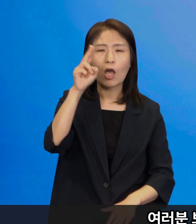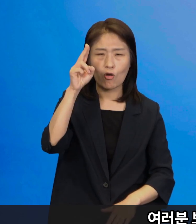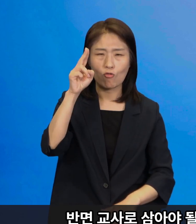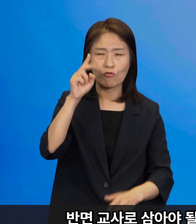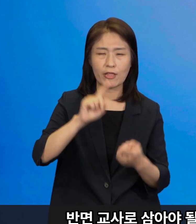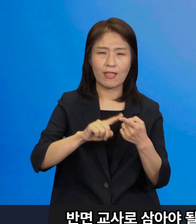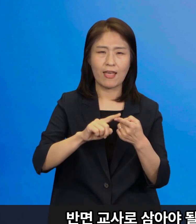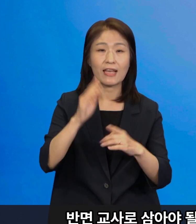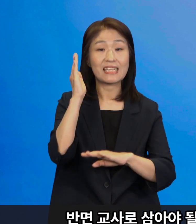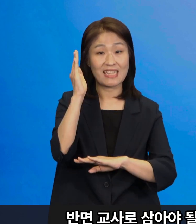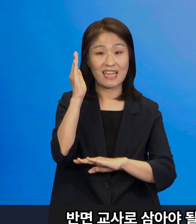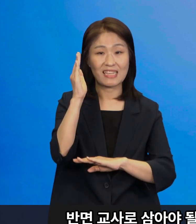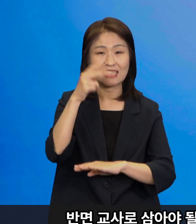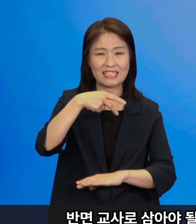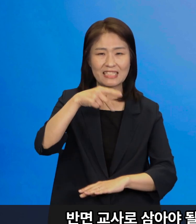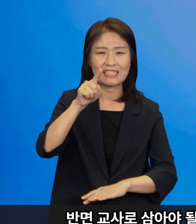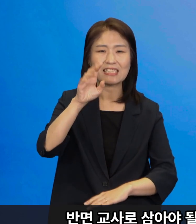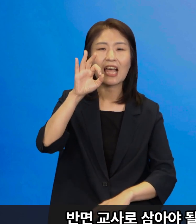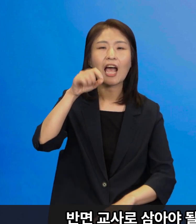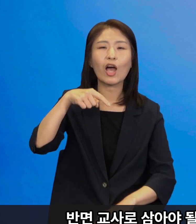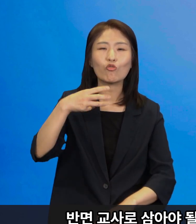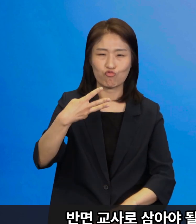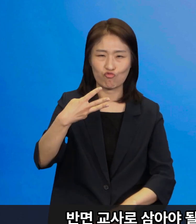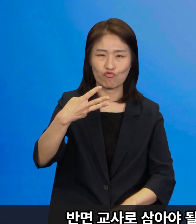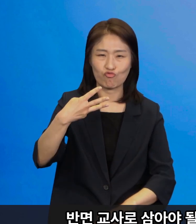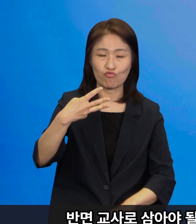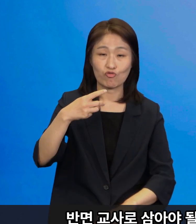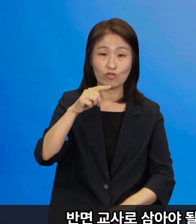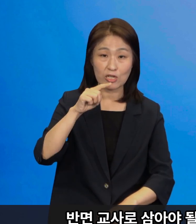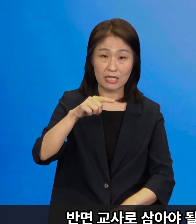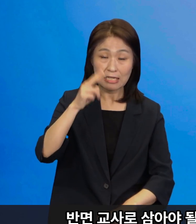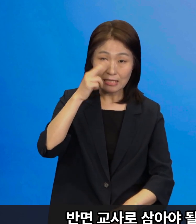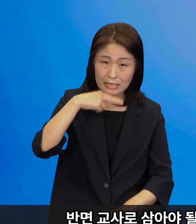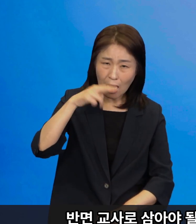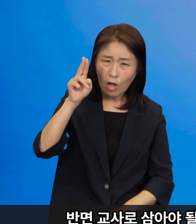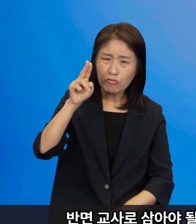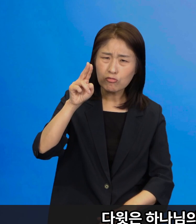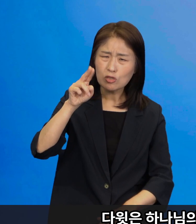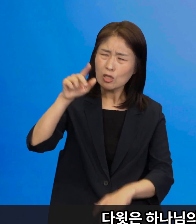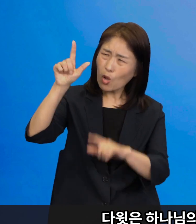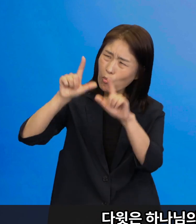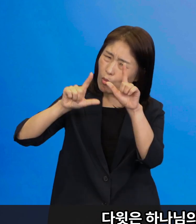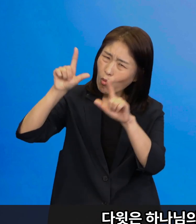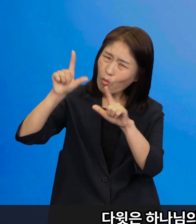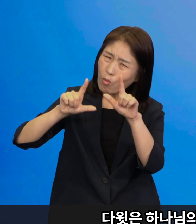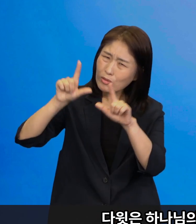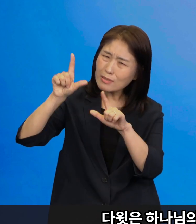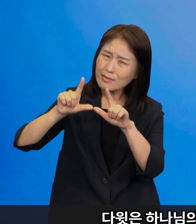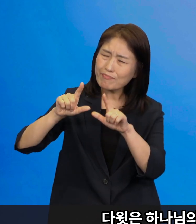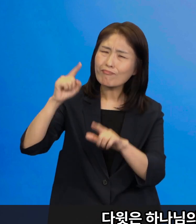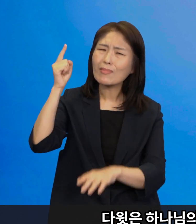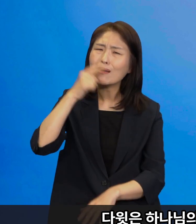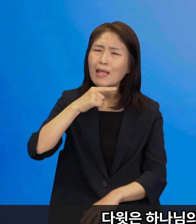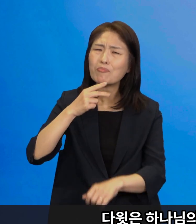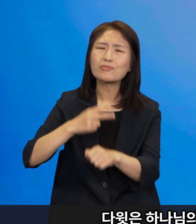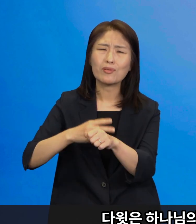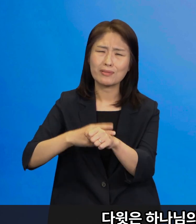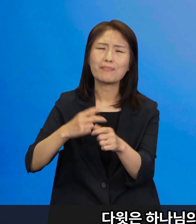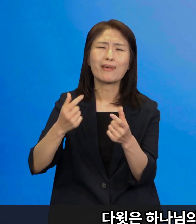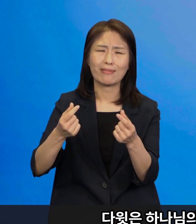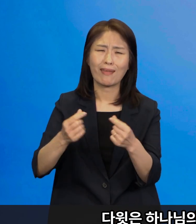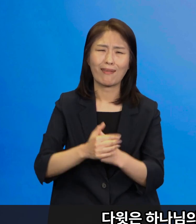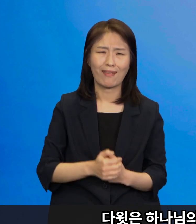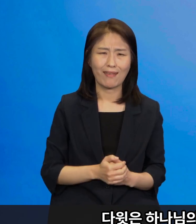하면 반면교사로 삼아야 될 전형적인 인물로 알려져 있습니다. 다윗은 하나님의 선택,